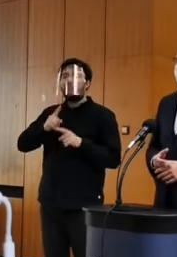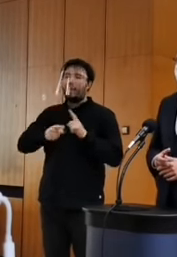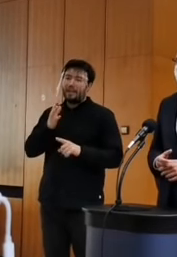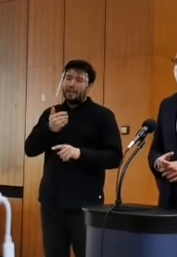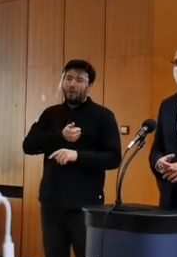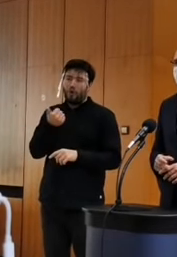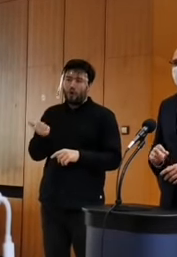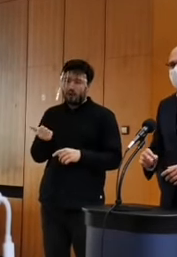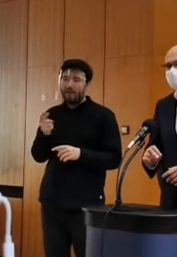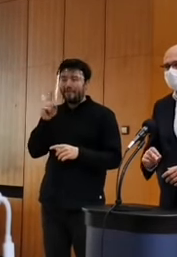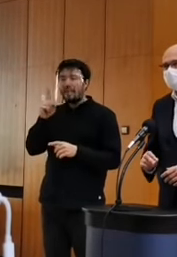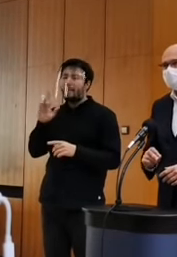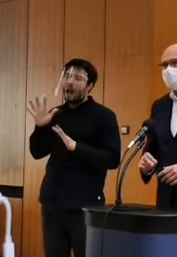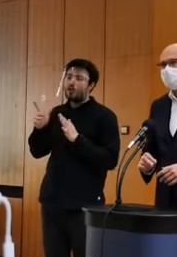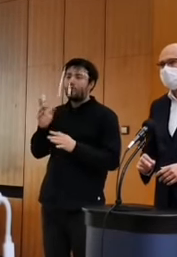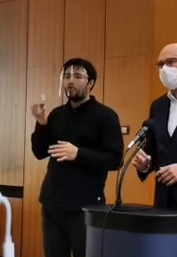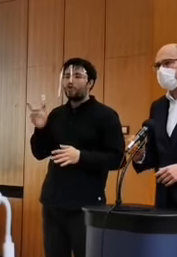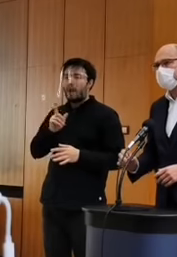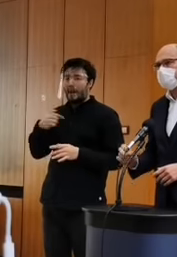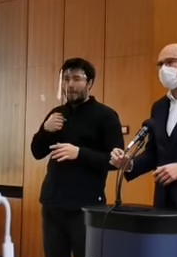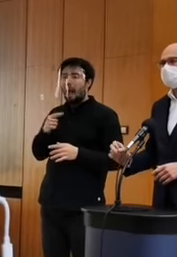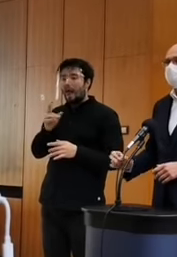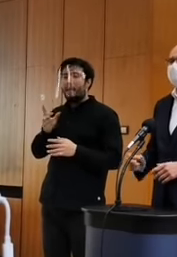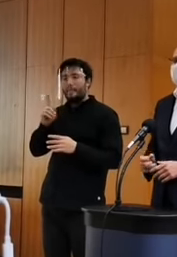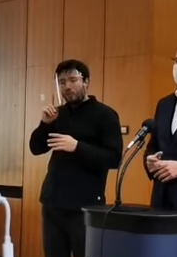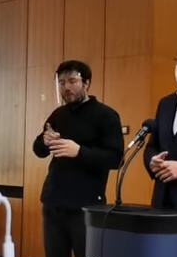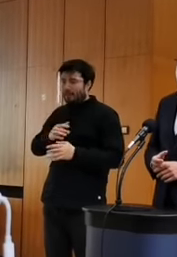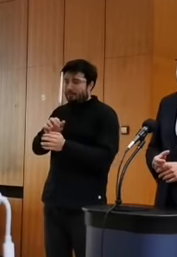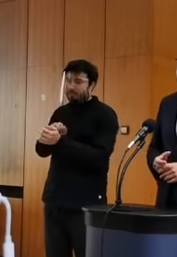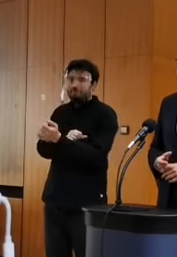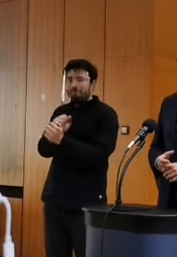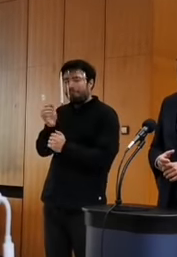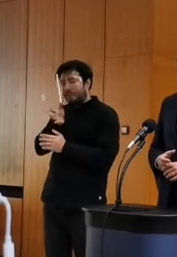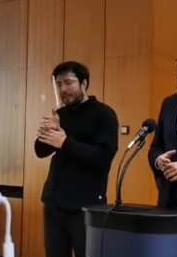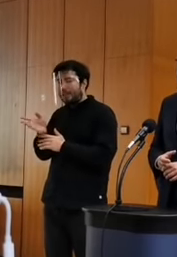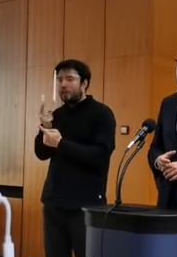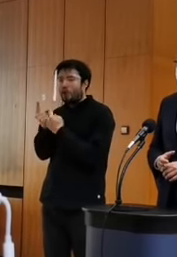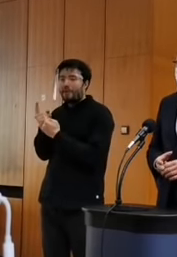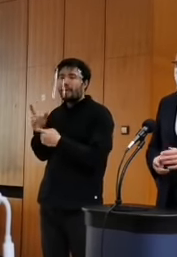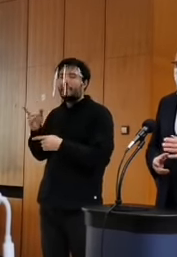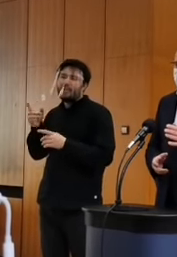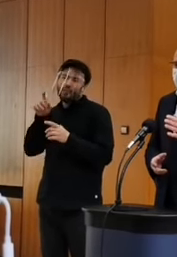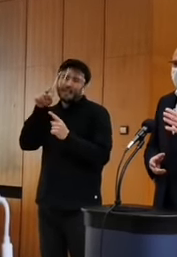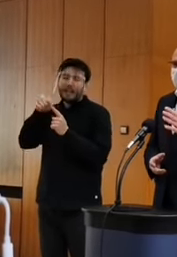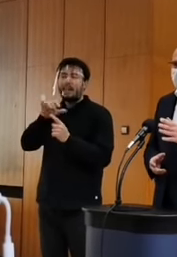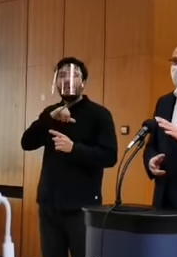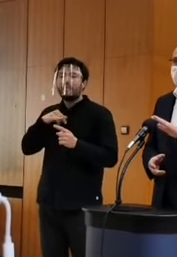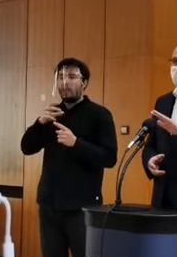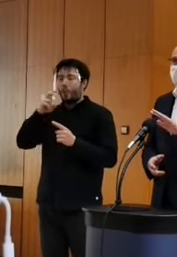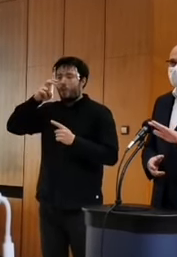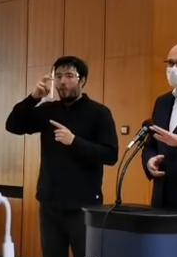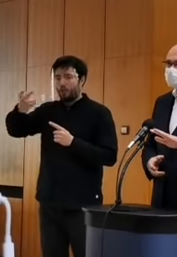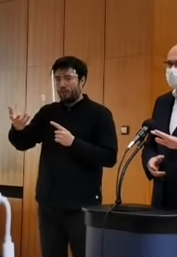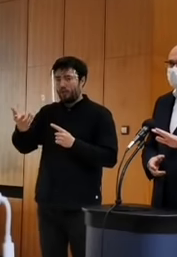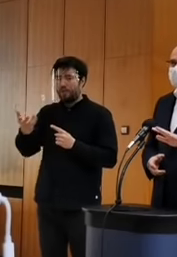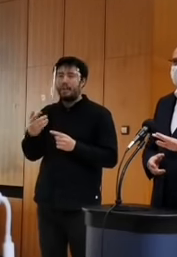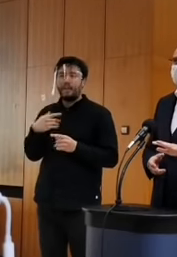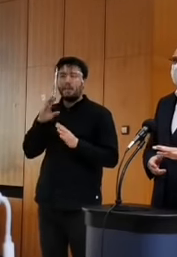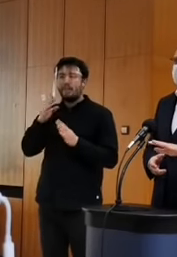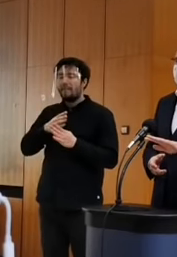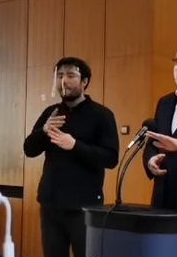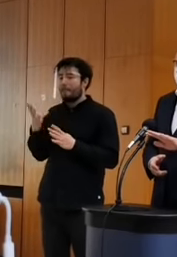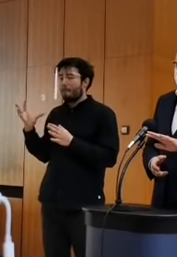tak odhadnúť, čo ma čaká, ale musíme skrátka cez to ísť, pokiaľ nechcem, aby to bolo o mnoho horšie. A preto aby ja budem veľmi otvorený